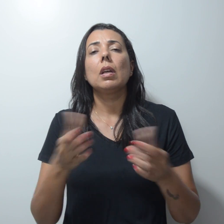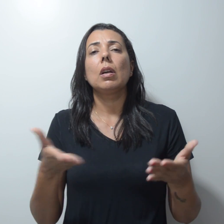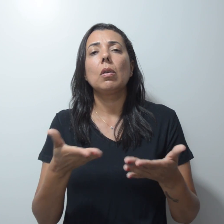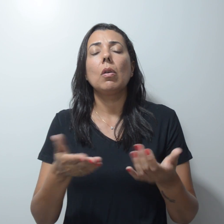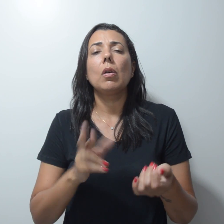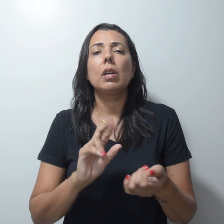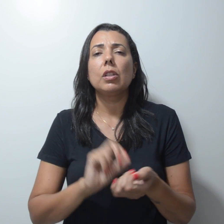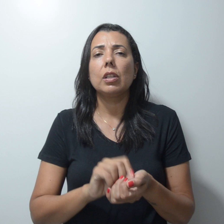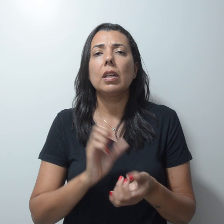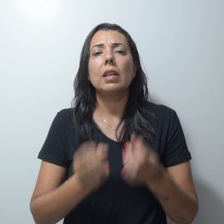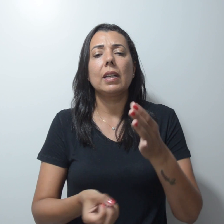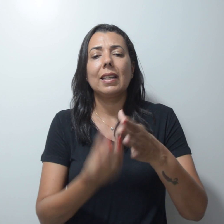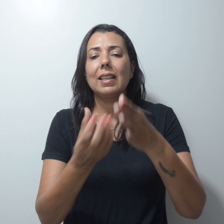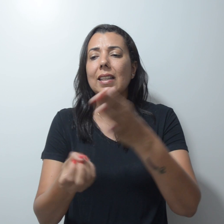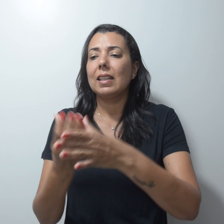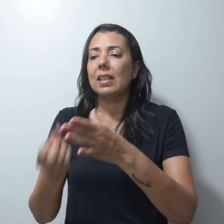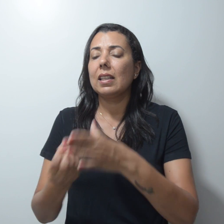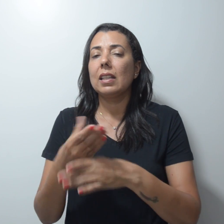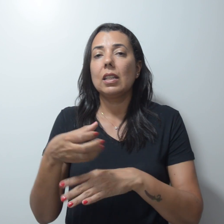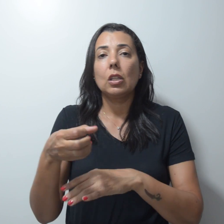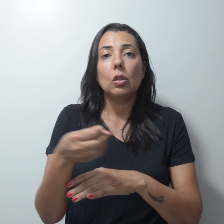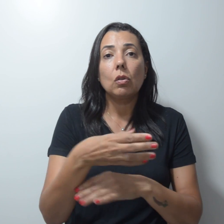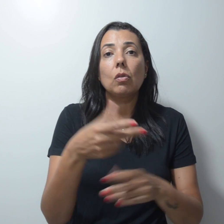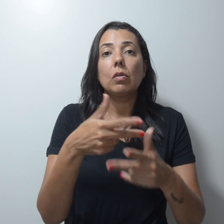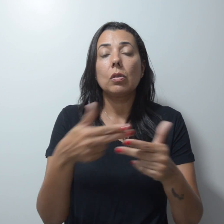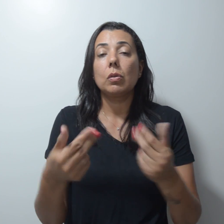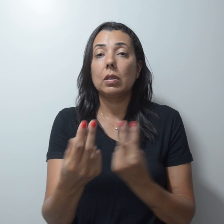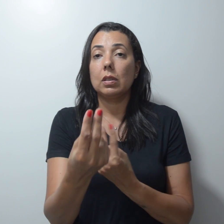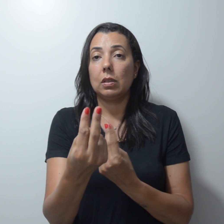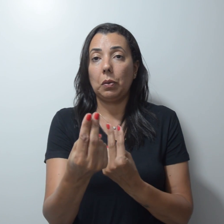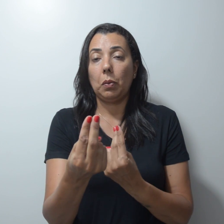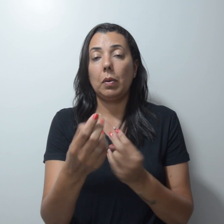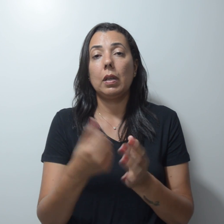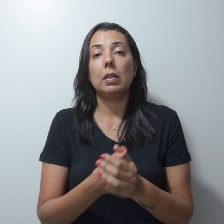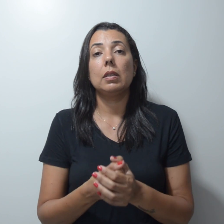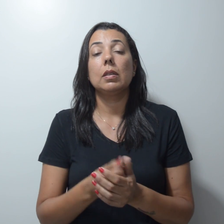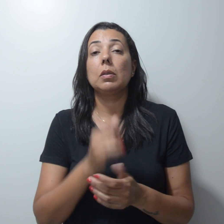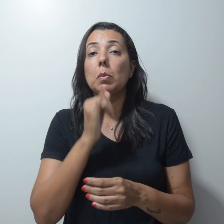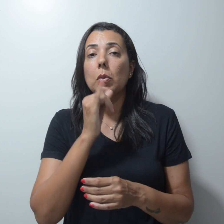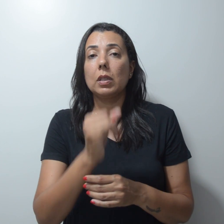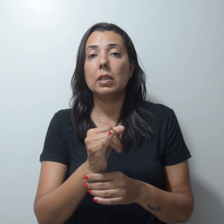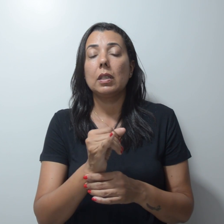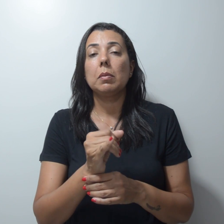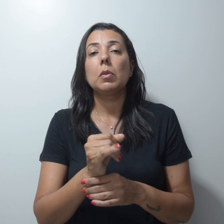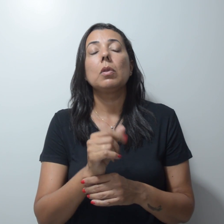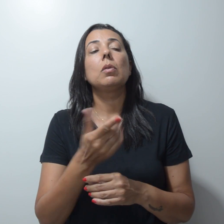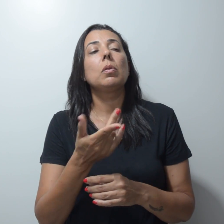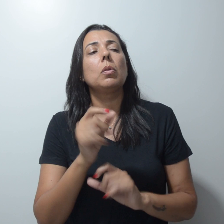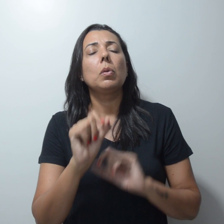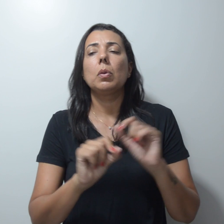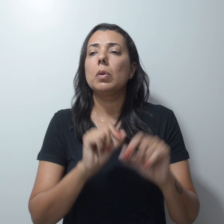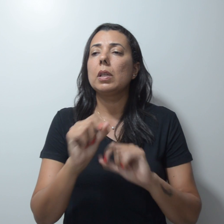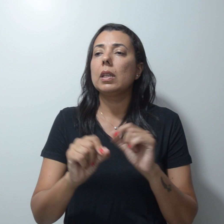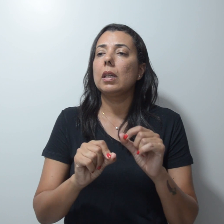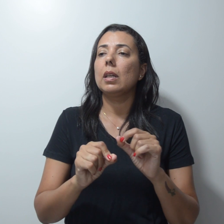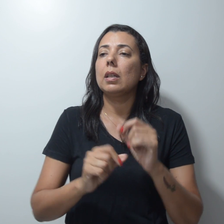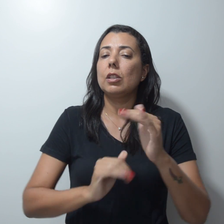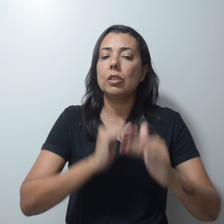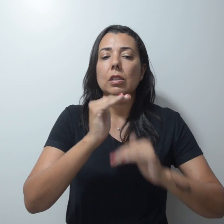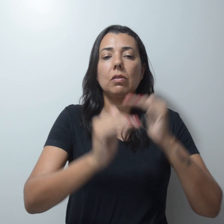acelerado de criação de novas bolhas semelhantes, como uma espécie de regeneração constante